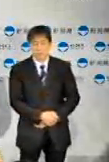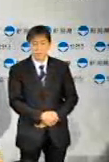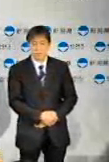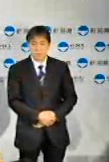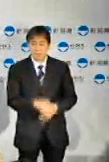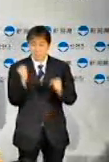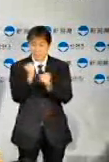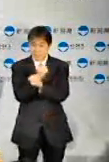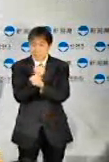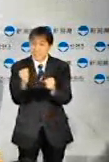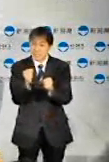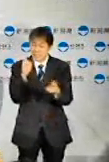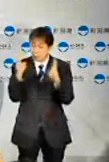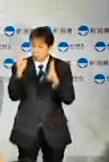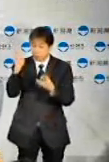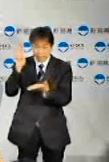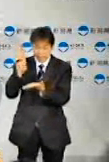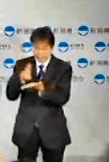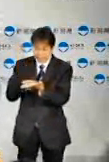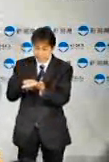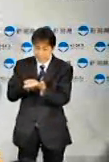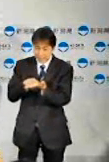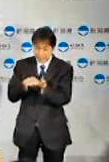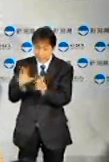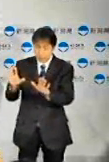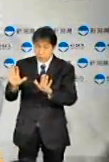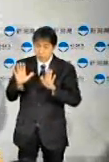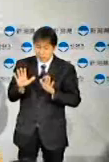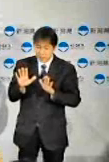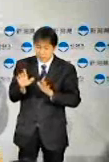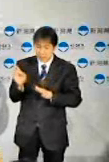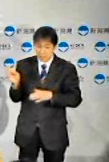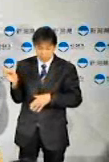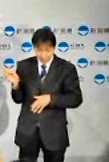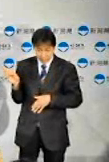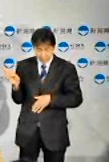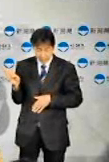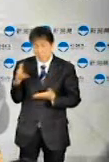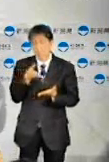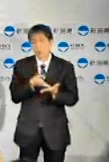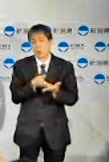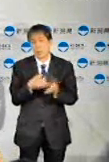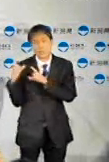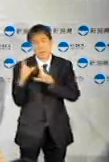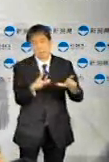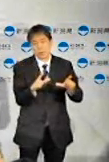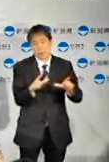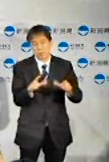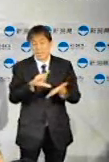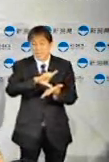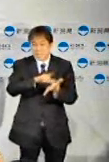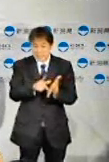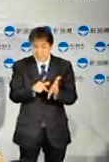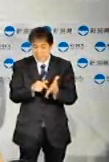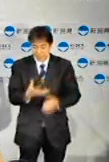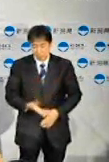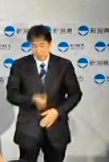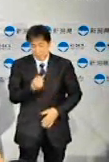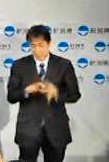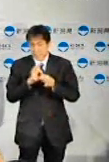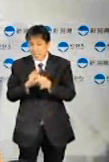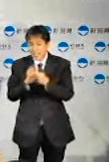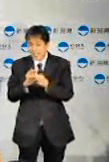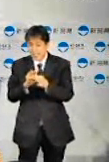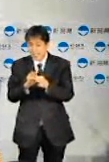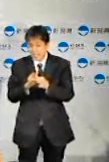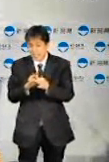まあ、事業者決定を受けてあの知事こうコメント発表されていらっしゃいましたけども、地域との信頼関係築きながら進め